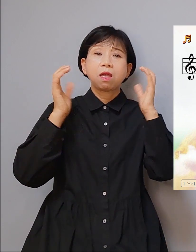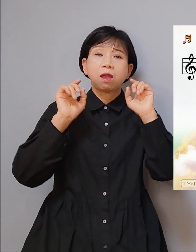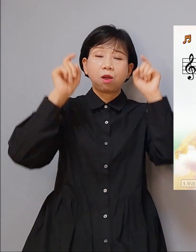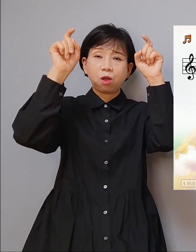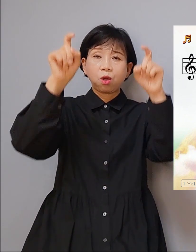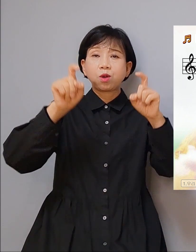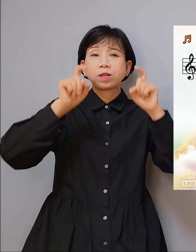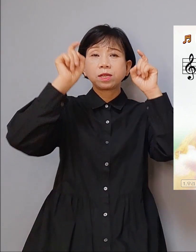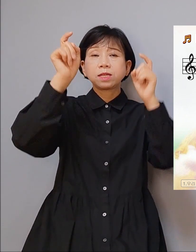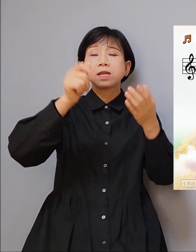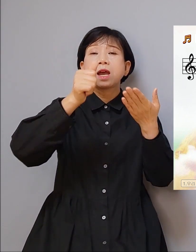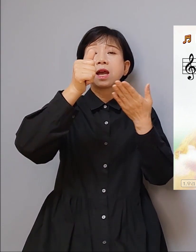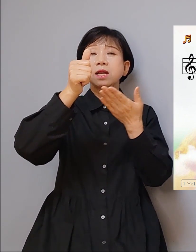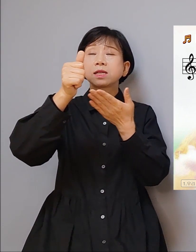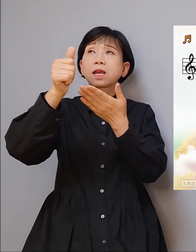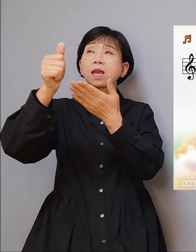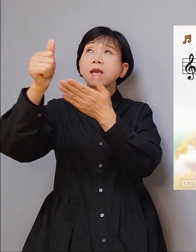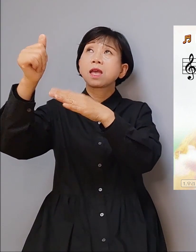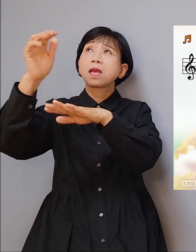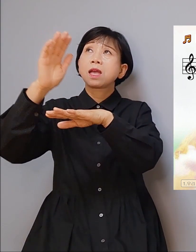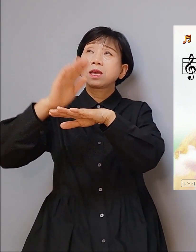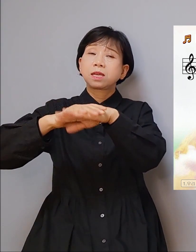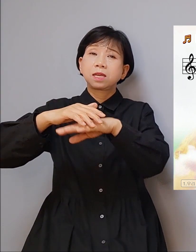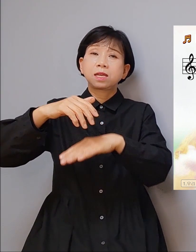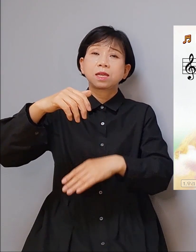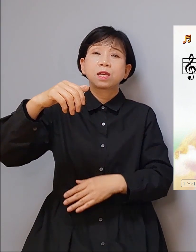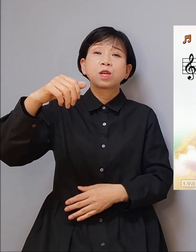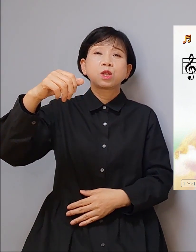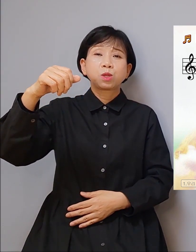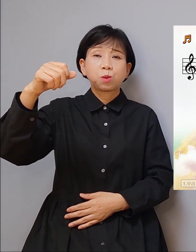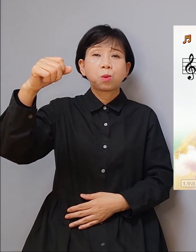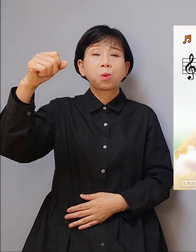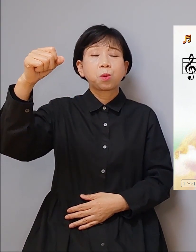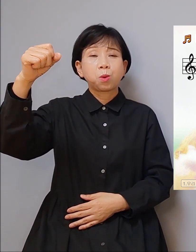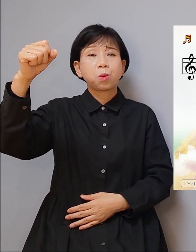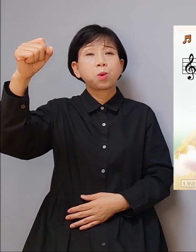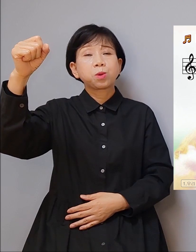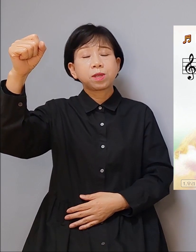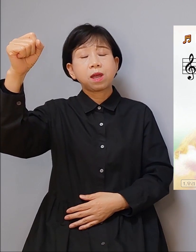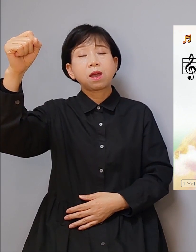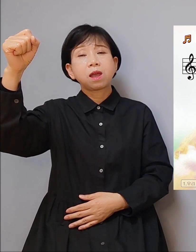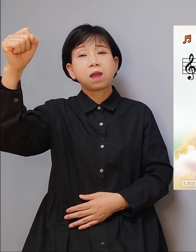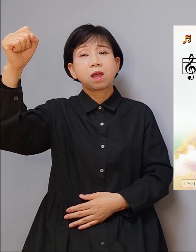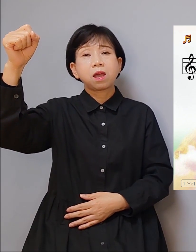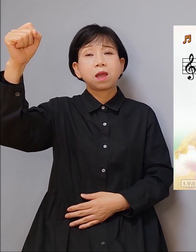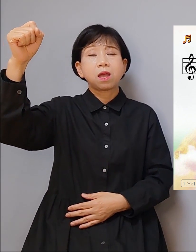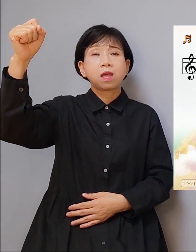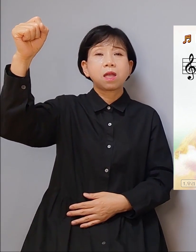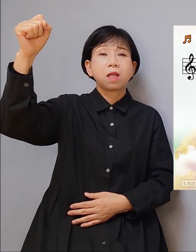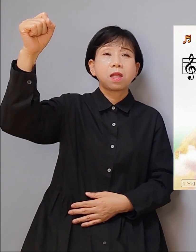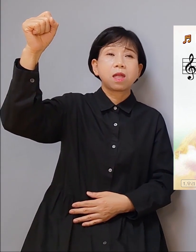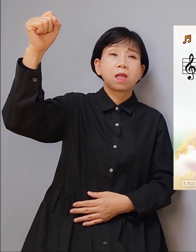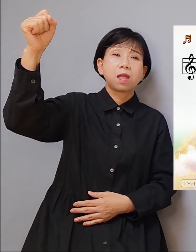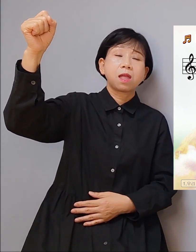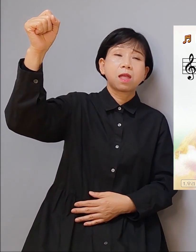하나님과 어린 양께 구원하심이 보좌에 앉으신